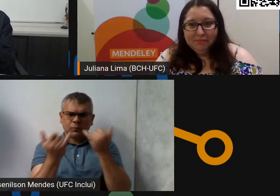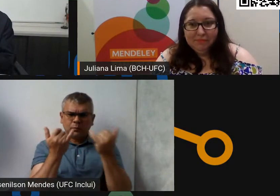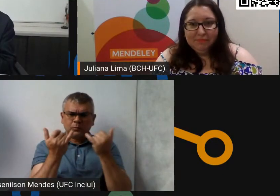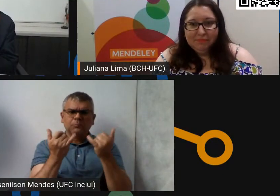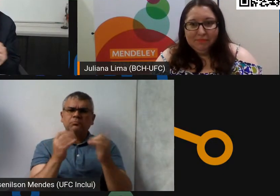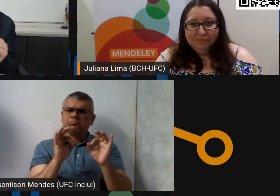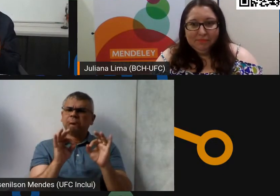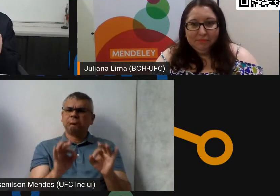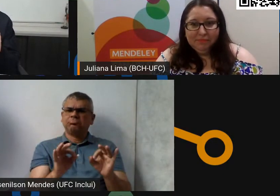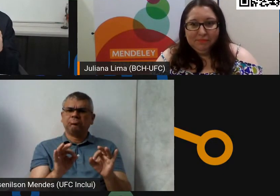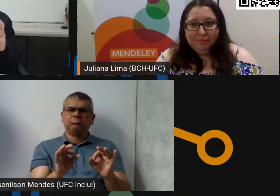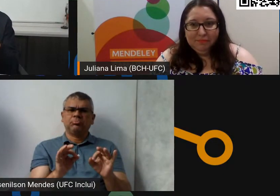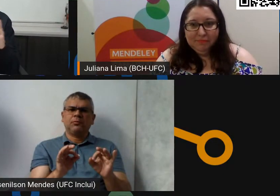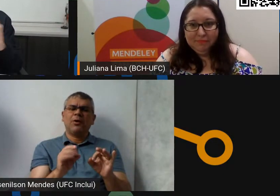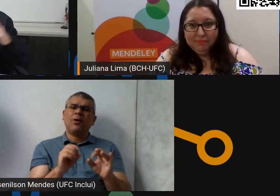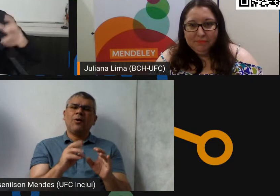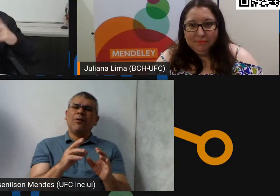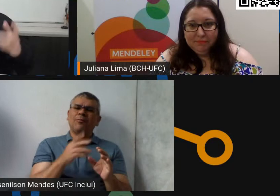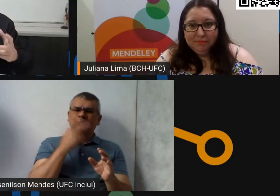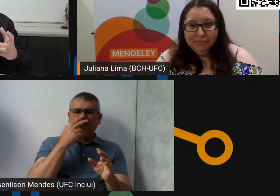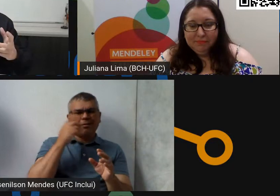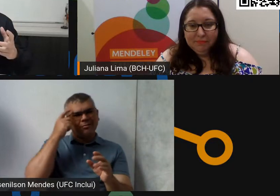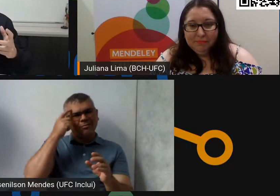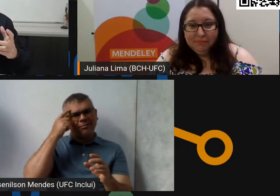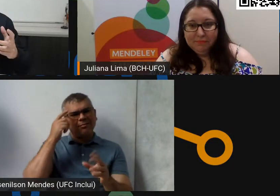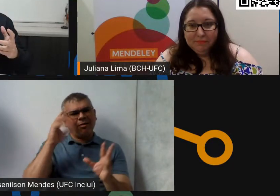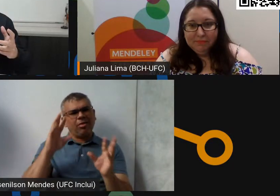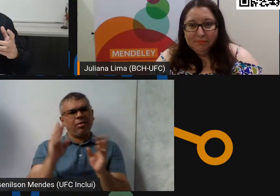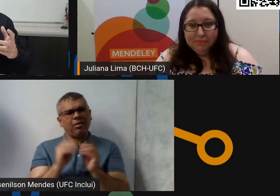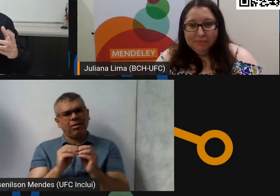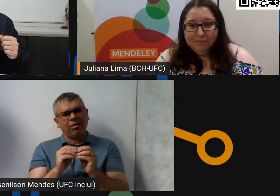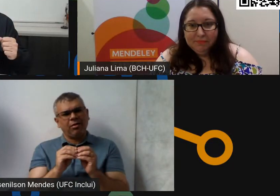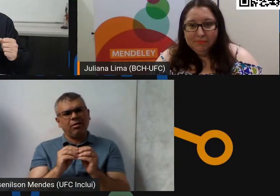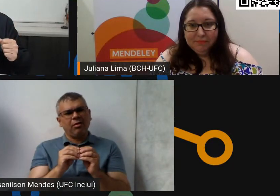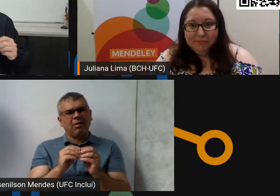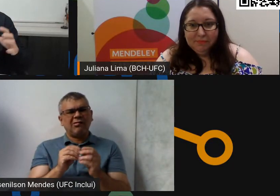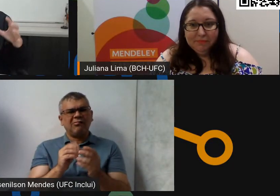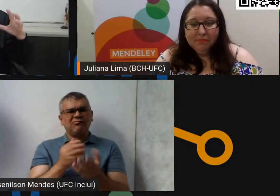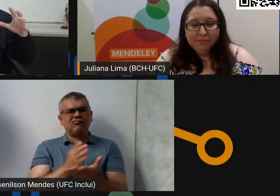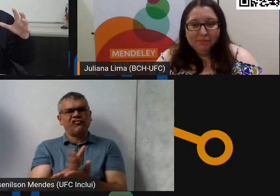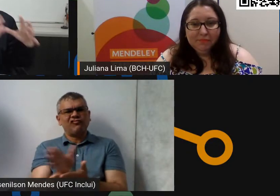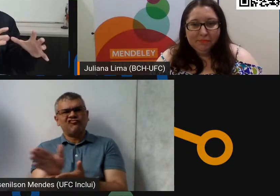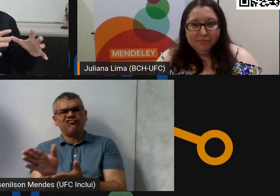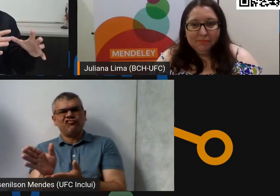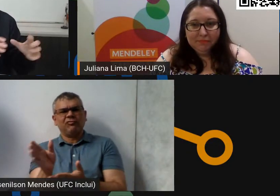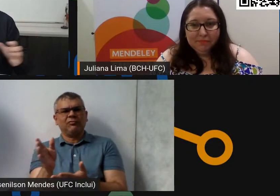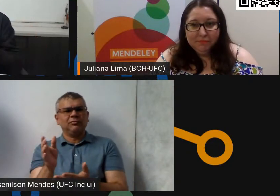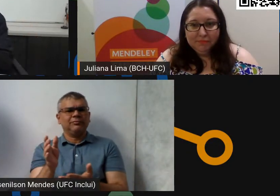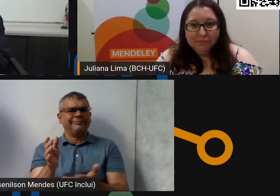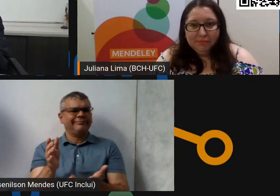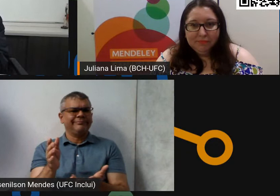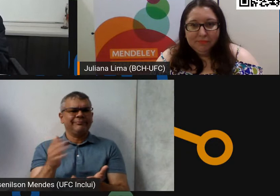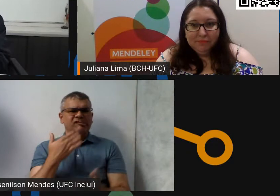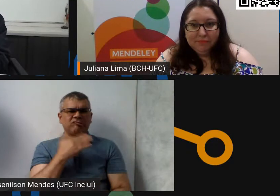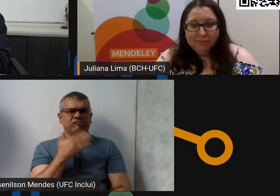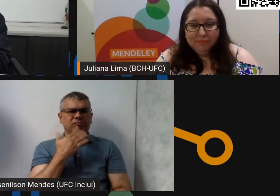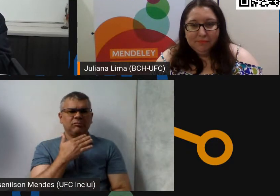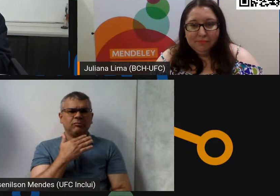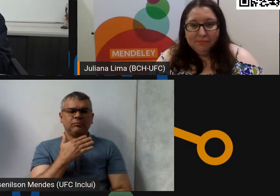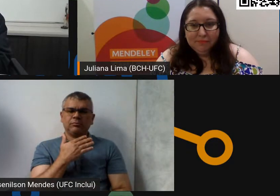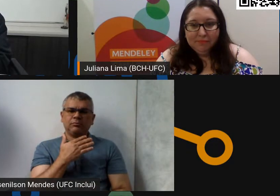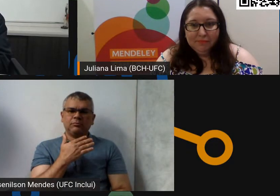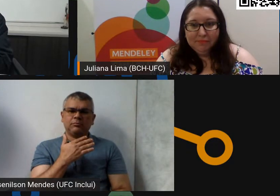conclusão tendenciosa? Ou ela não tem muita base? Tá? Se ela tiver boa base e se ela for